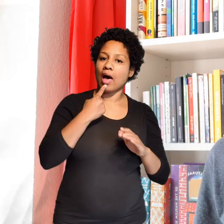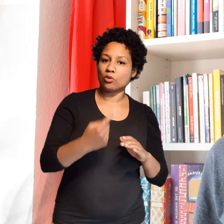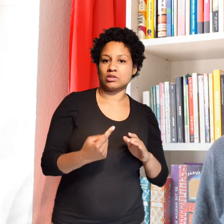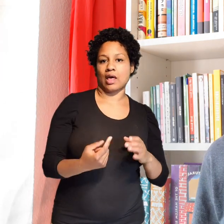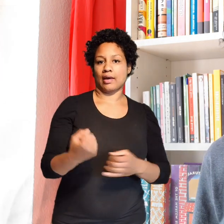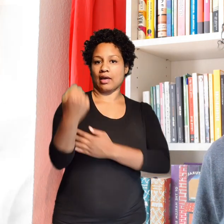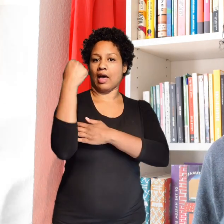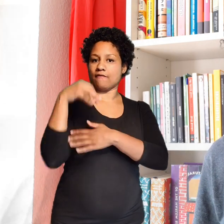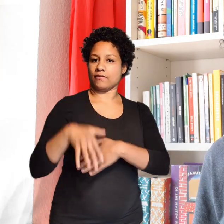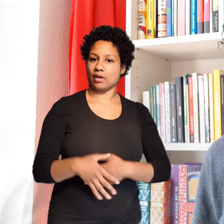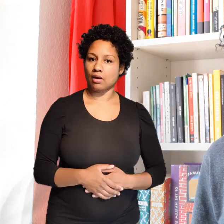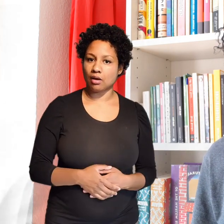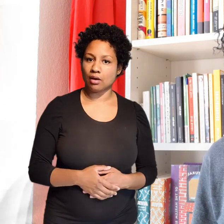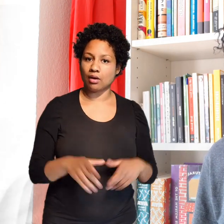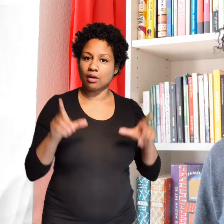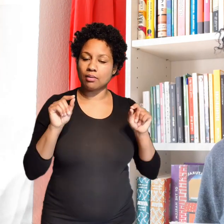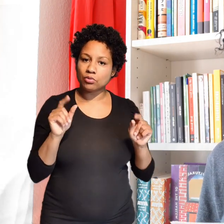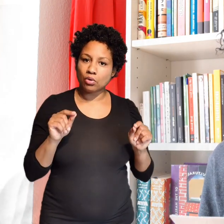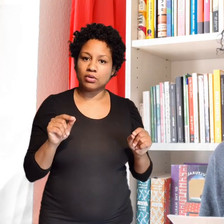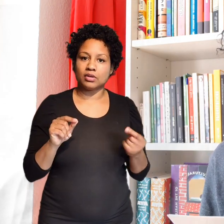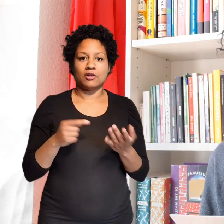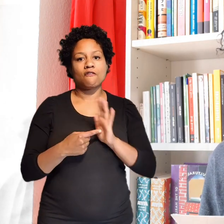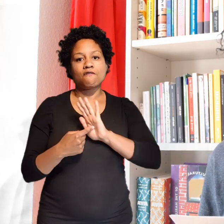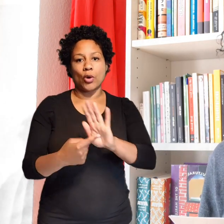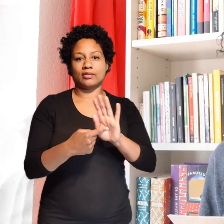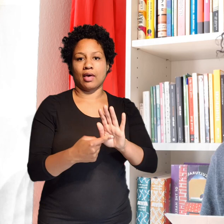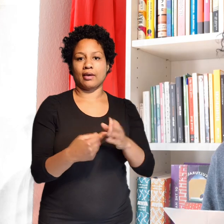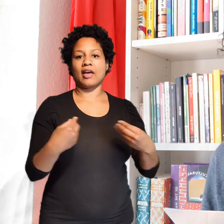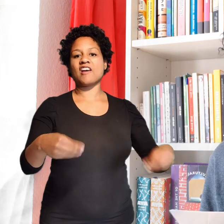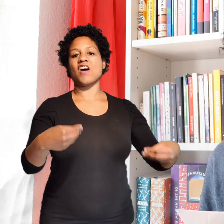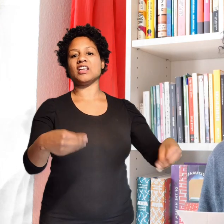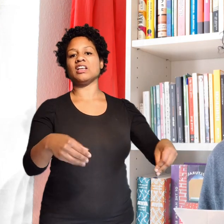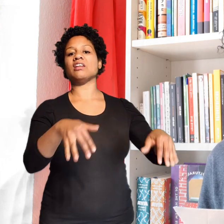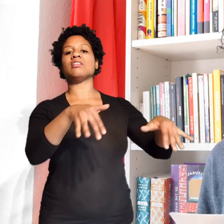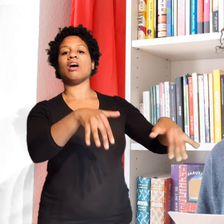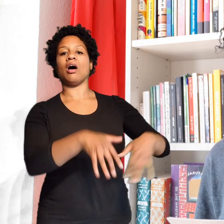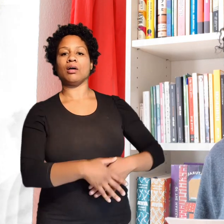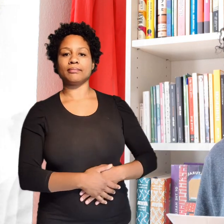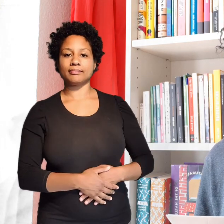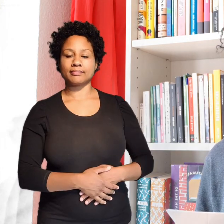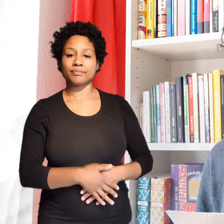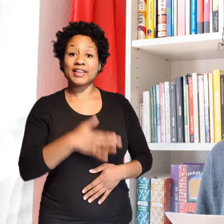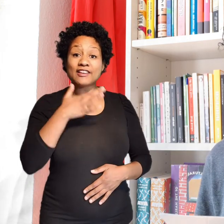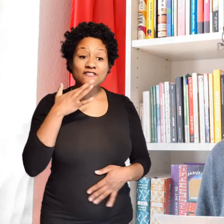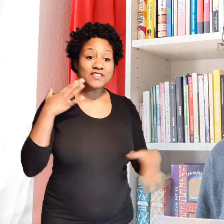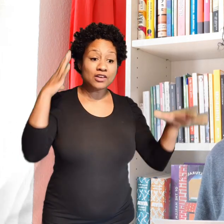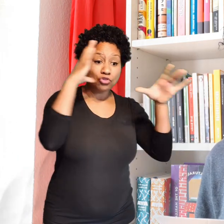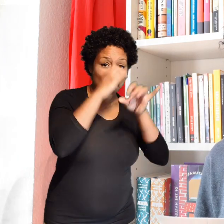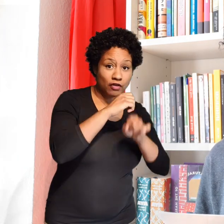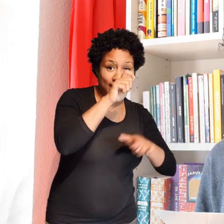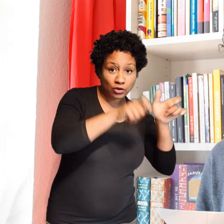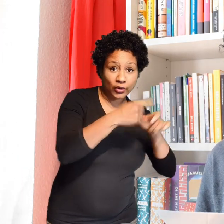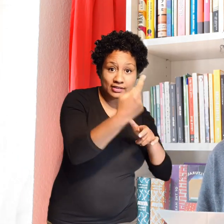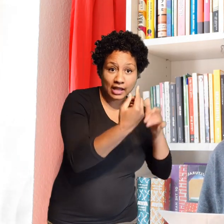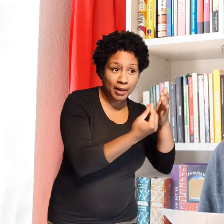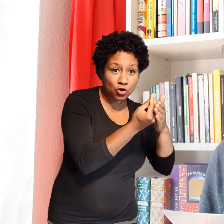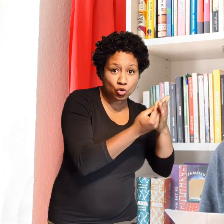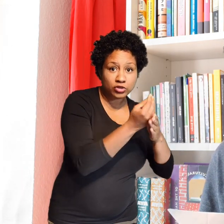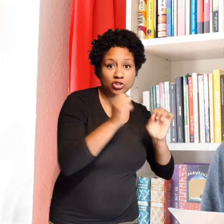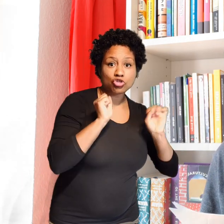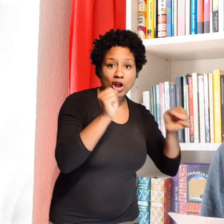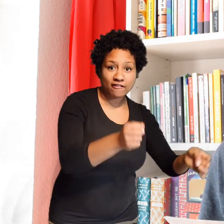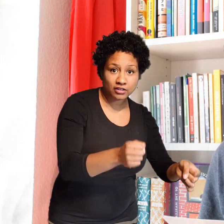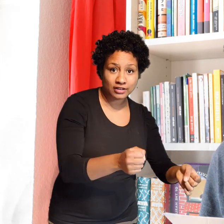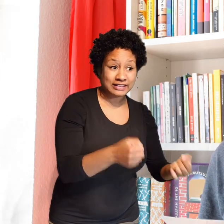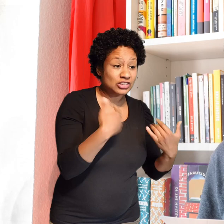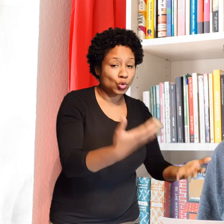eine Vorzeigequalität. Viele schwarze Kunstschaffende arbeiten unter diesen oder ähnlichen